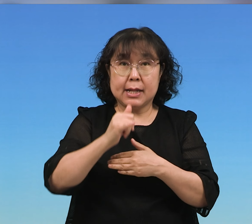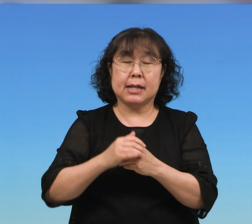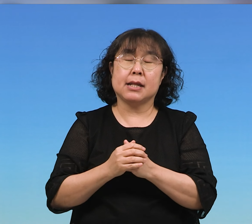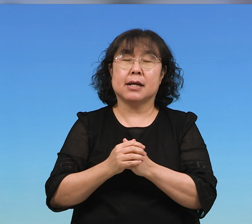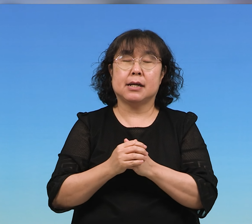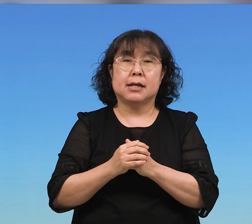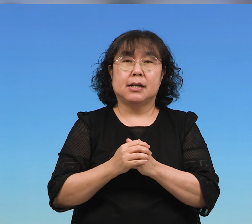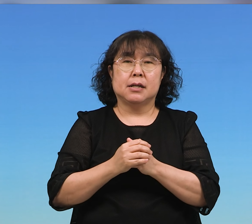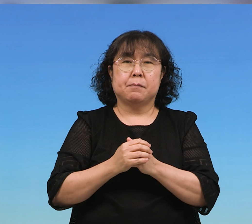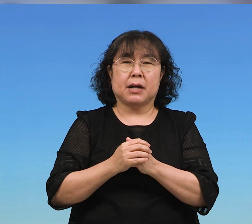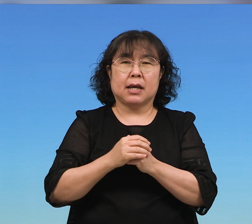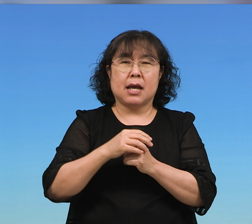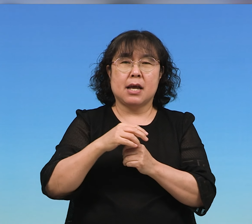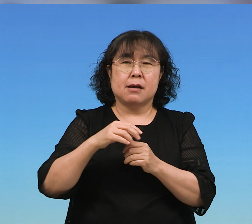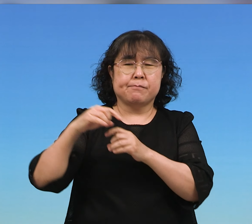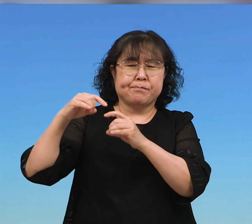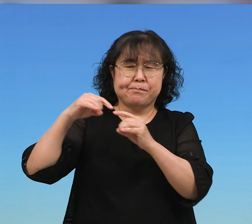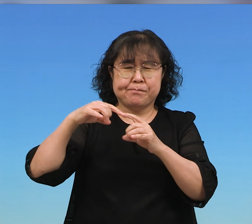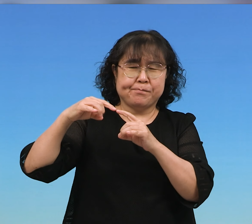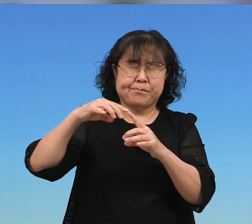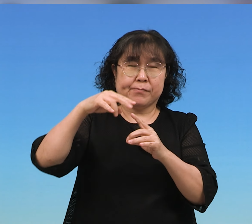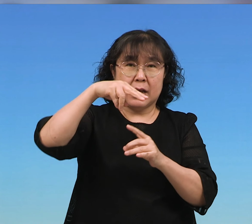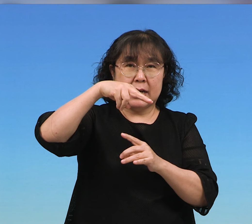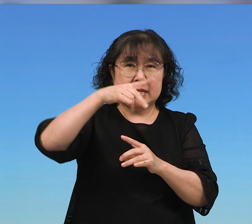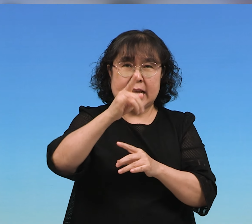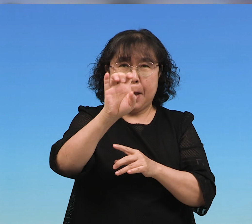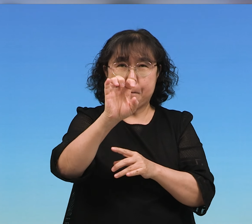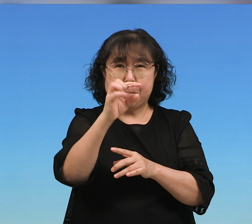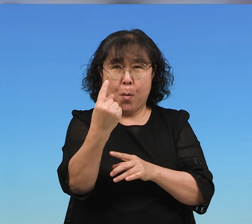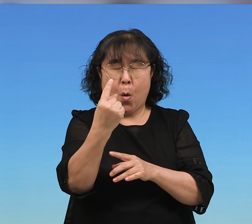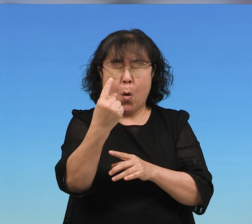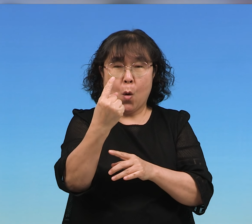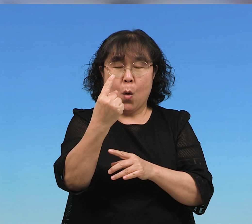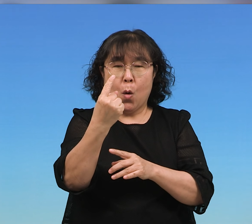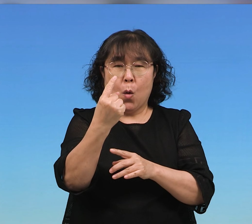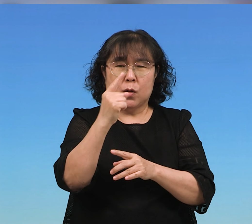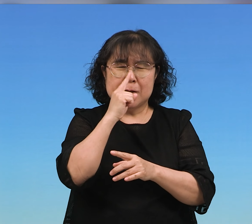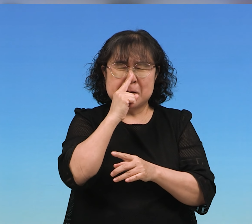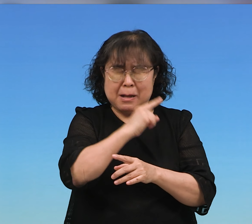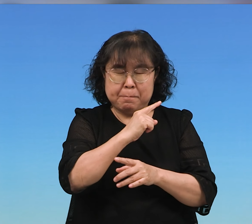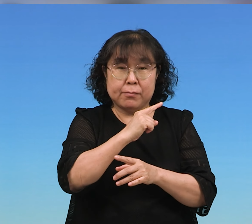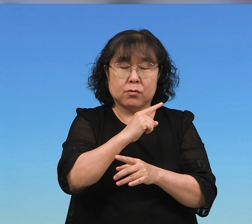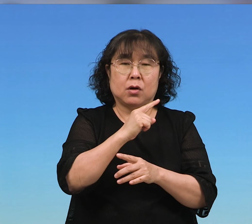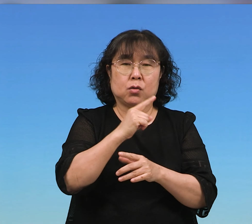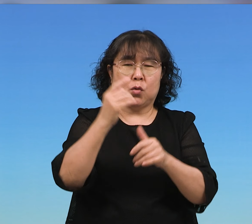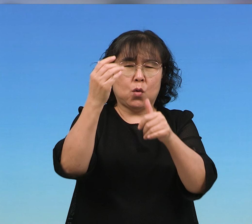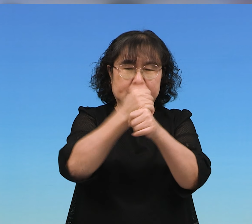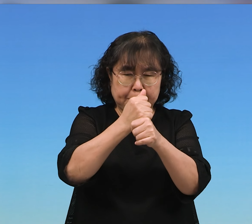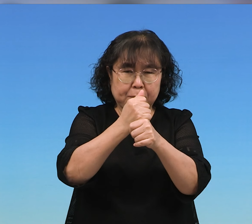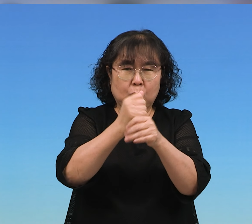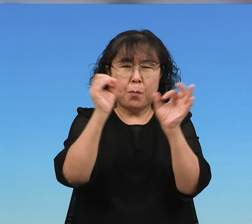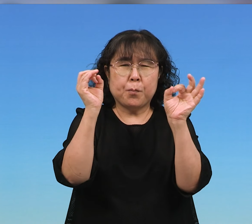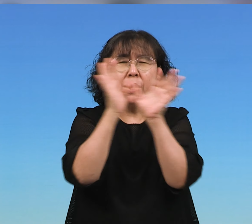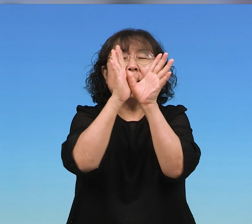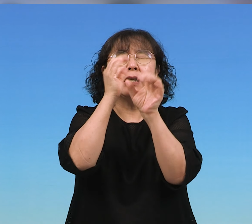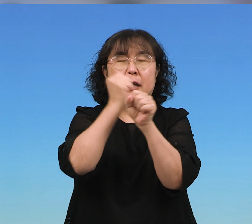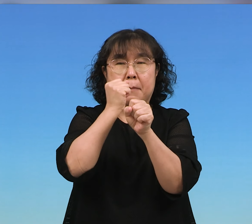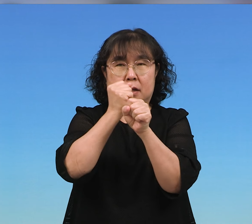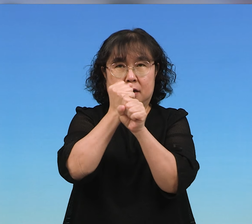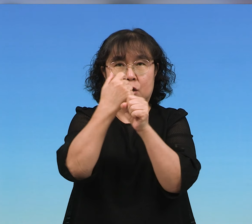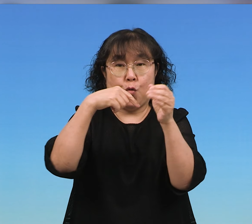있는 그런 어떤 악한 세포, 암세포 이런 걸 다 잡아내는 기술이 이게 좀 더 잘 보고자 하는 그 인간의